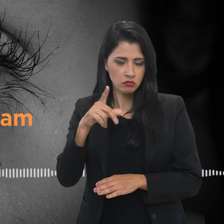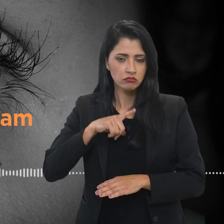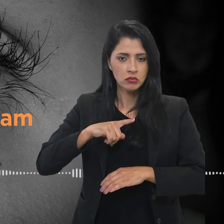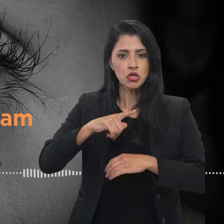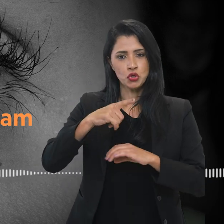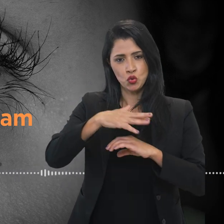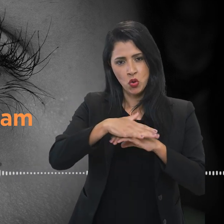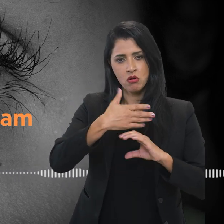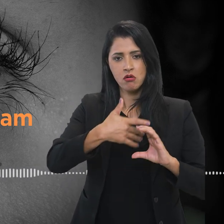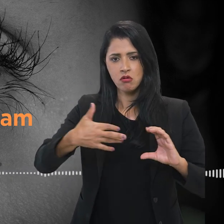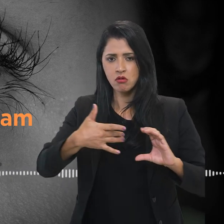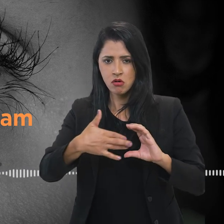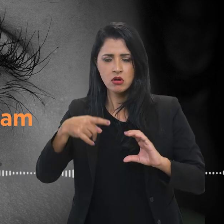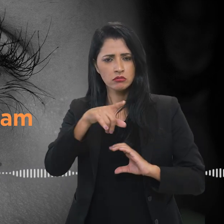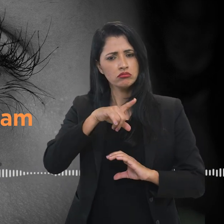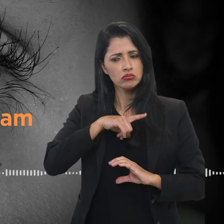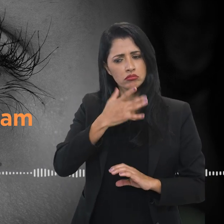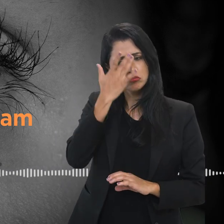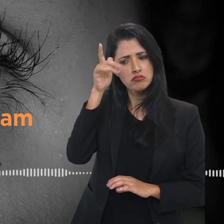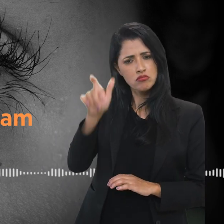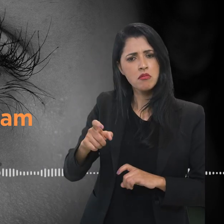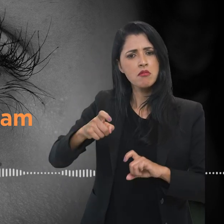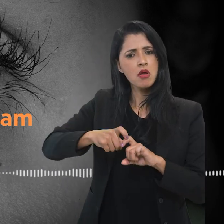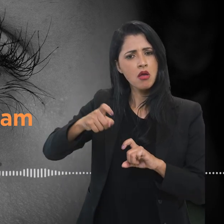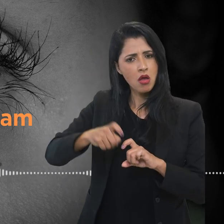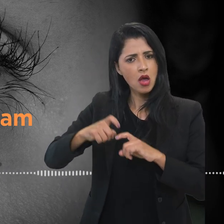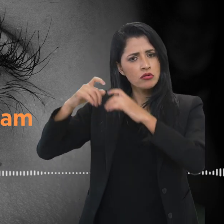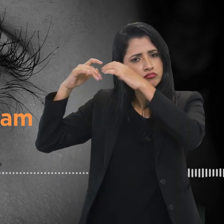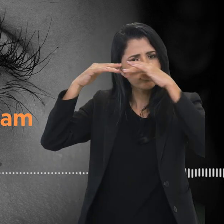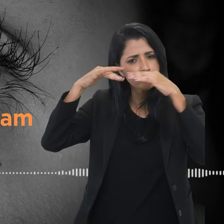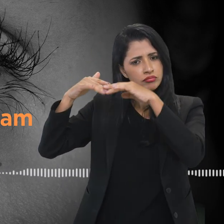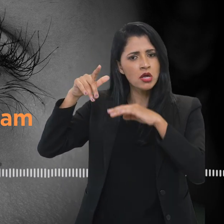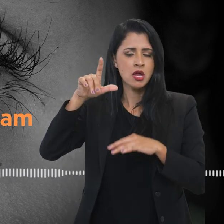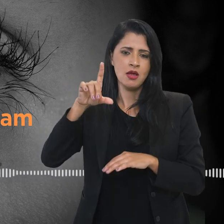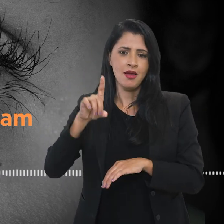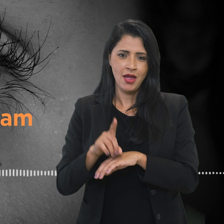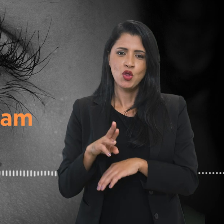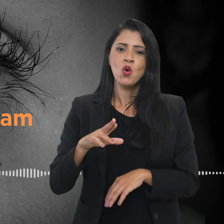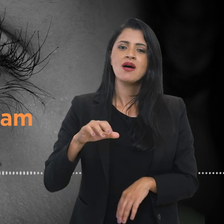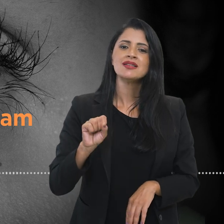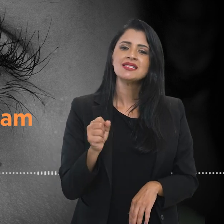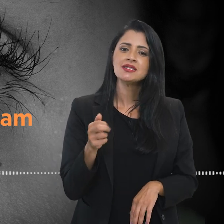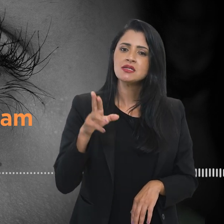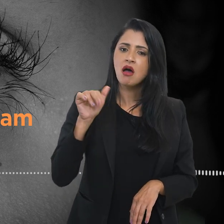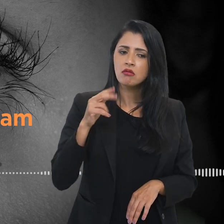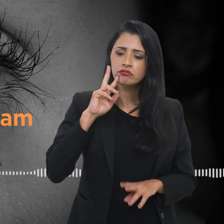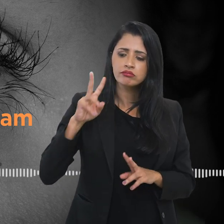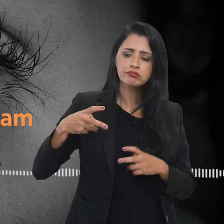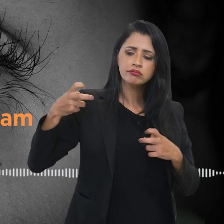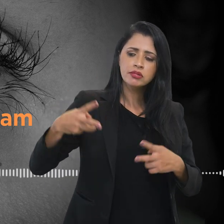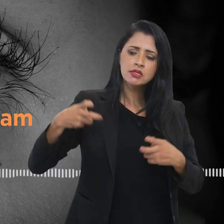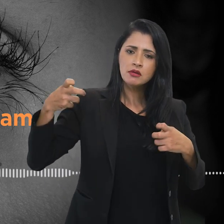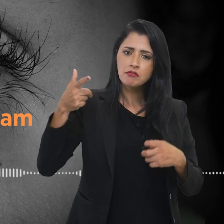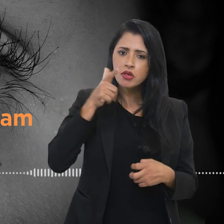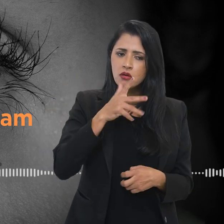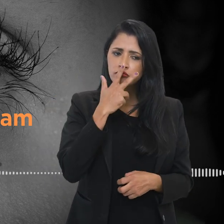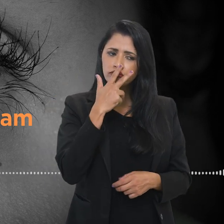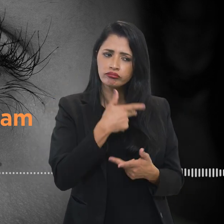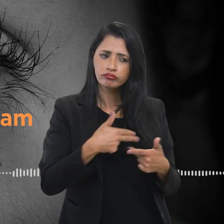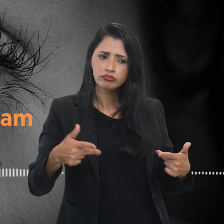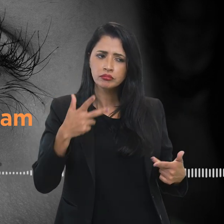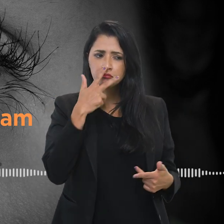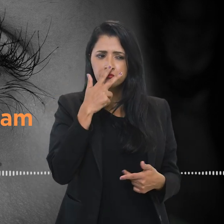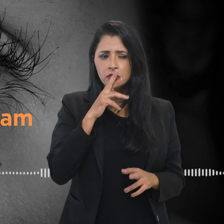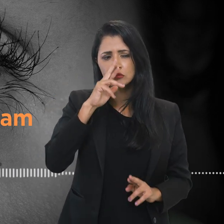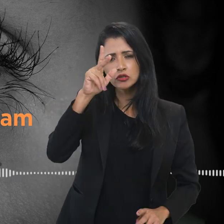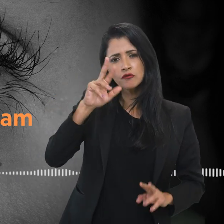de doenças raras, e lá tinha uma médica, uma neurologista, a doutora Sara, e ela percebeu algumas coisas que ela achou um